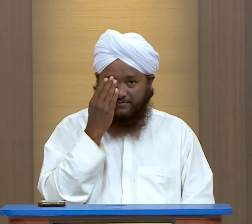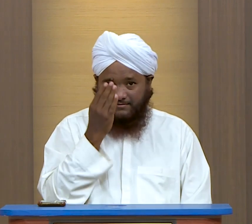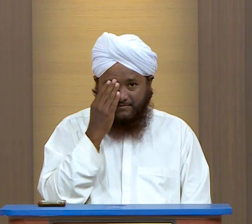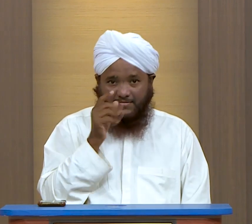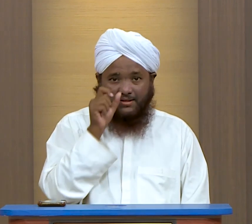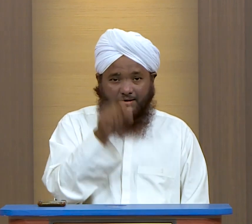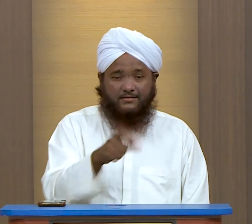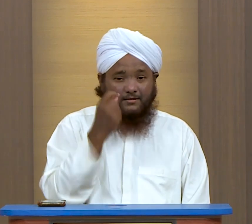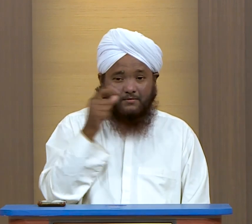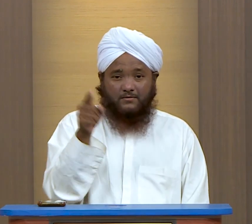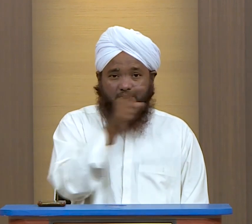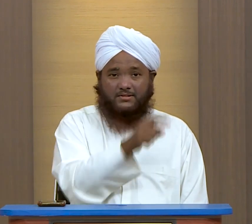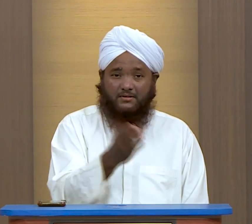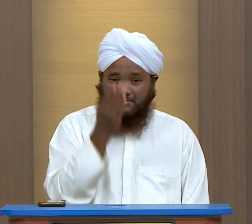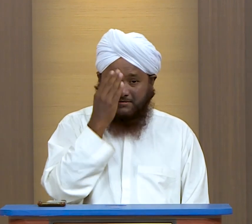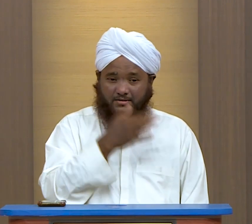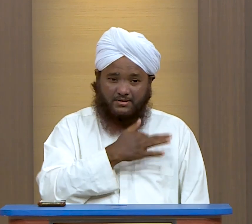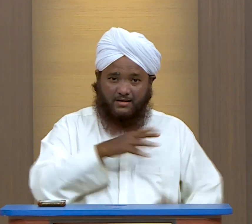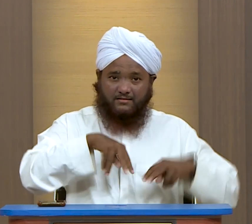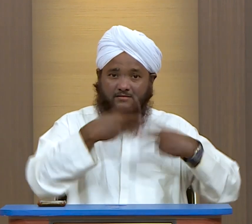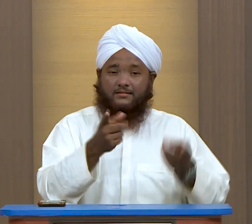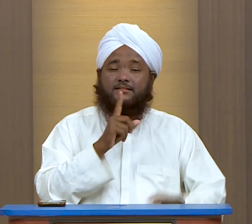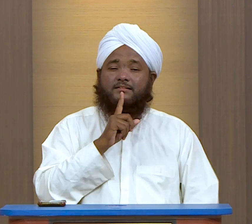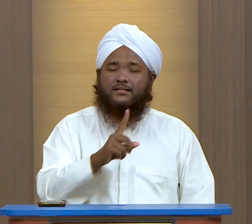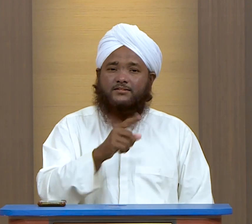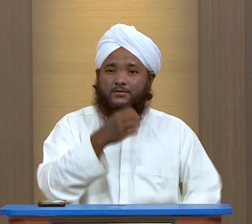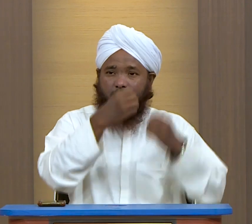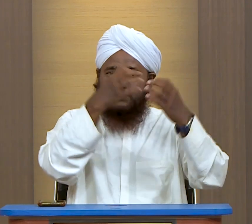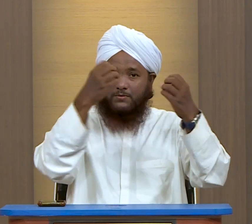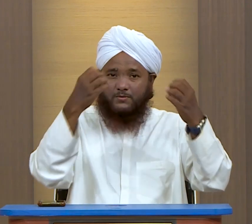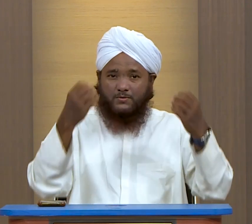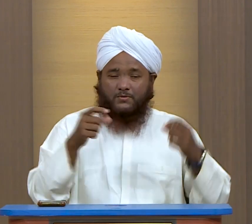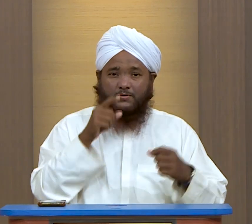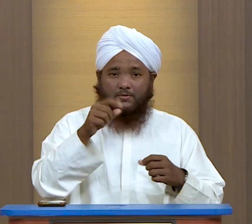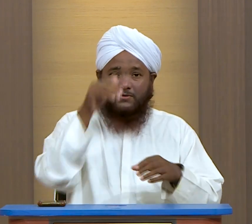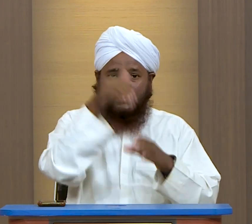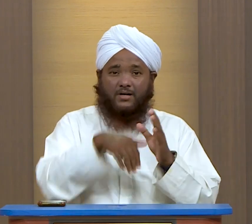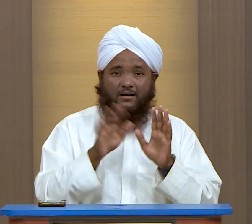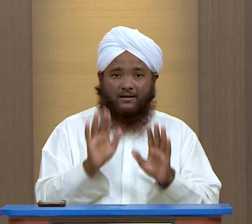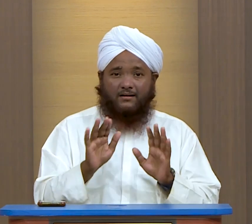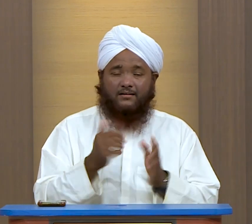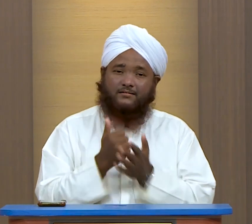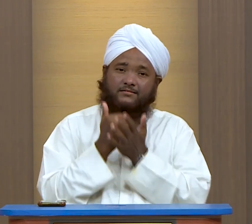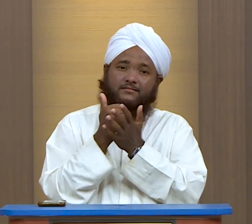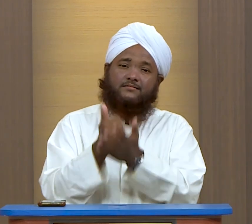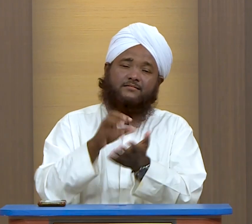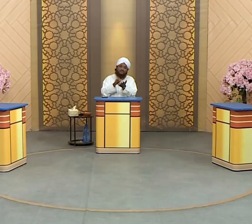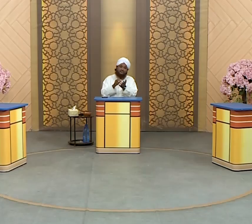میں بیٹھ جاتی ہے۔ سچ ایک ایسا نور ہے جو سچ بولنے والوں کے دلوں کی ہدایت کا سبب بنتا ہے۔ جس